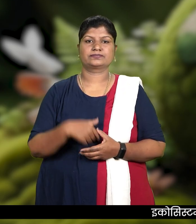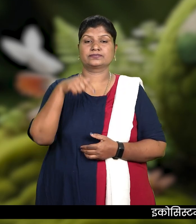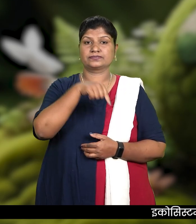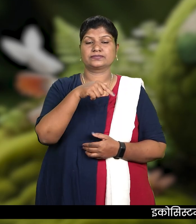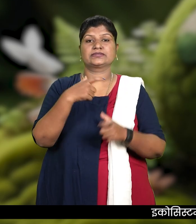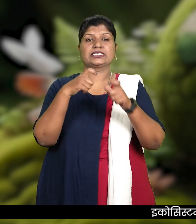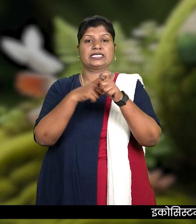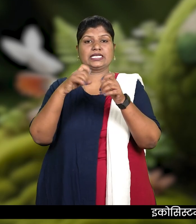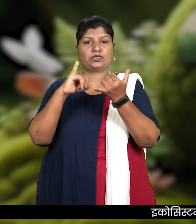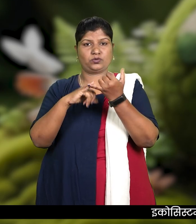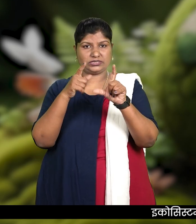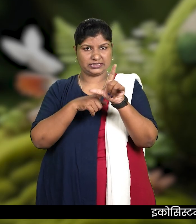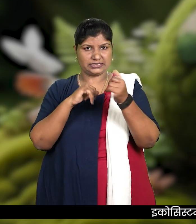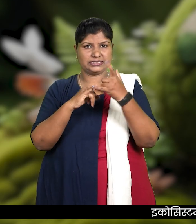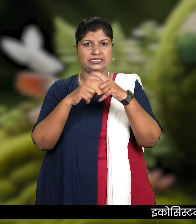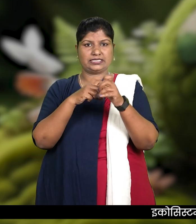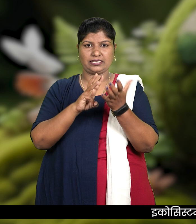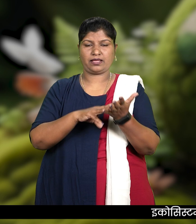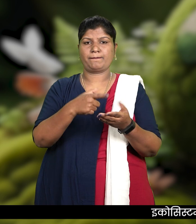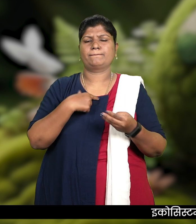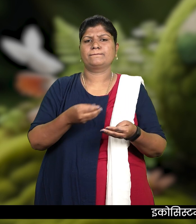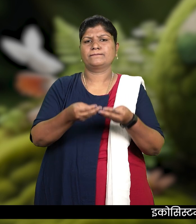इकोसिस्टीम सामान्य परिस्थितीत मूलभूत गरजा पुरवू शकतात.